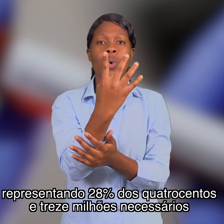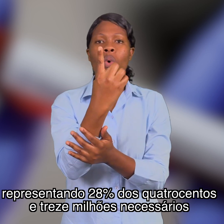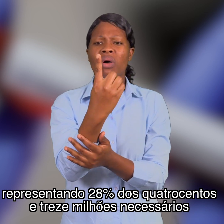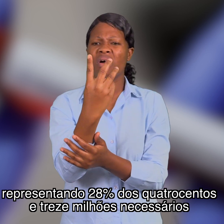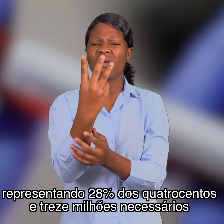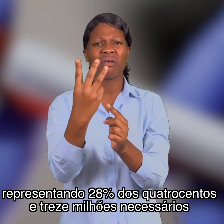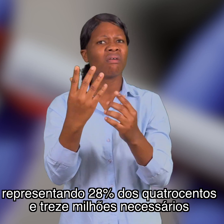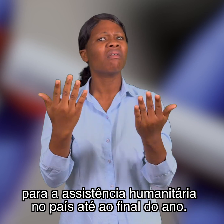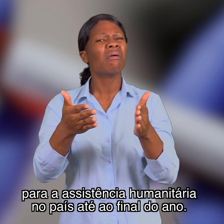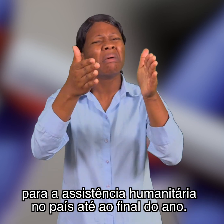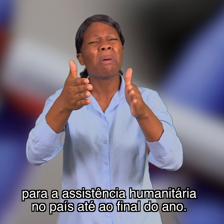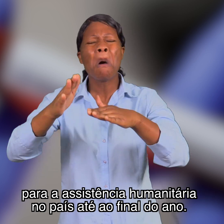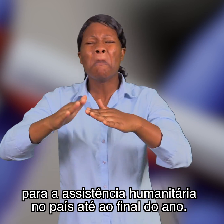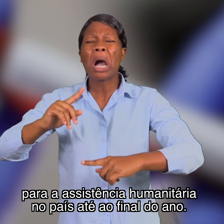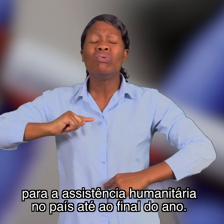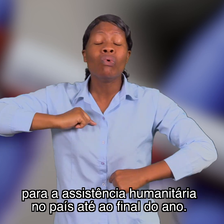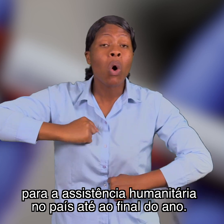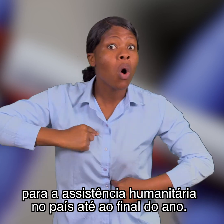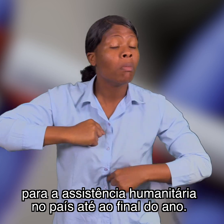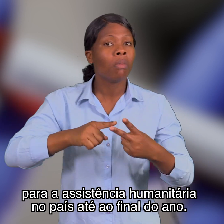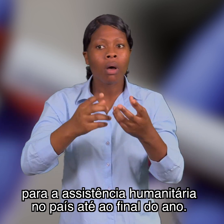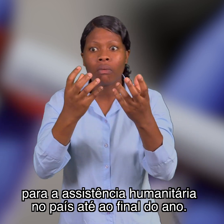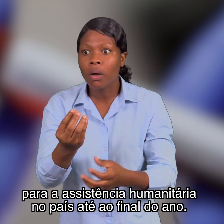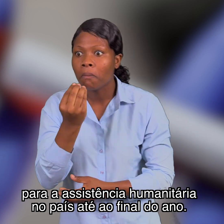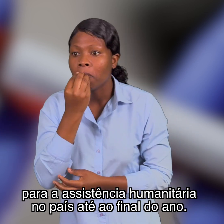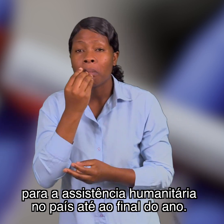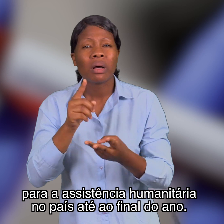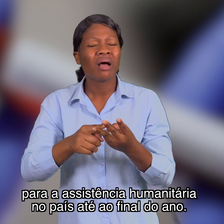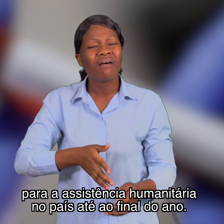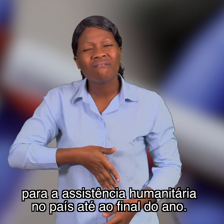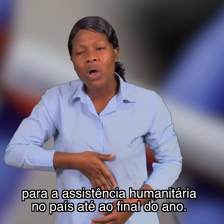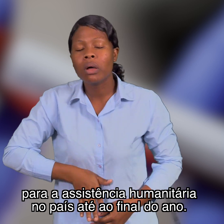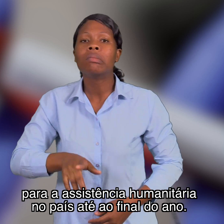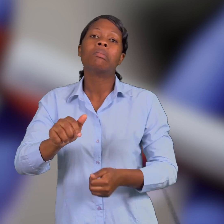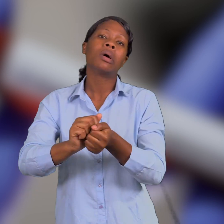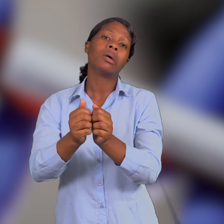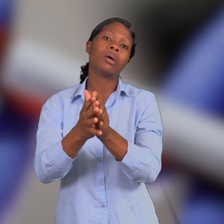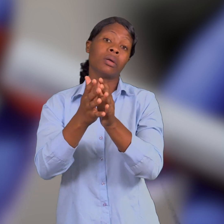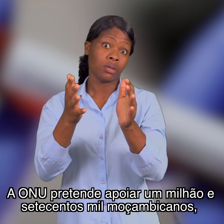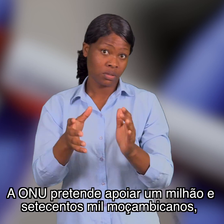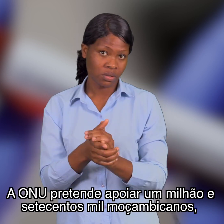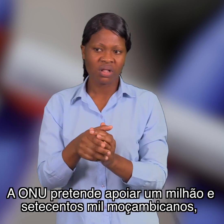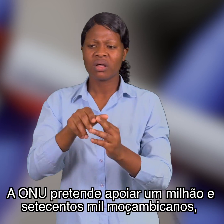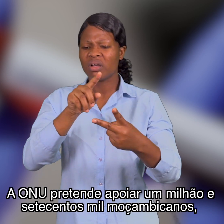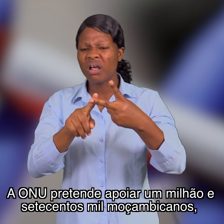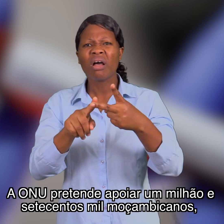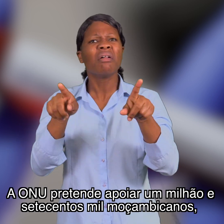necessários para a assistência humanitária no país até ao final do ano. A ONU pretende